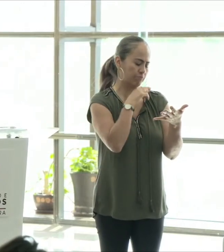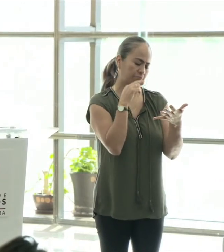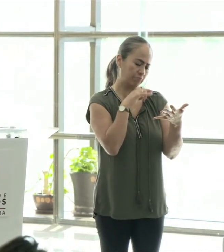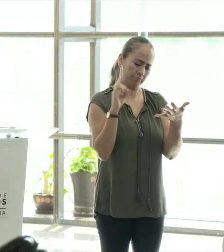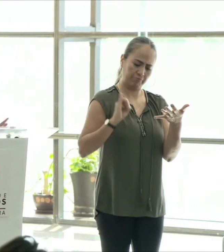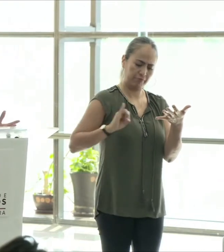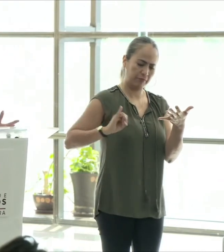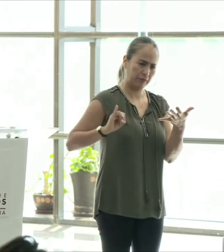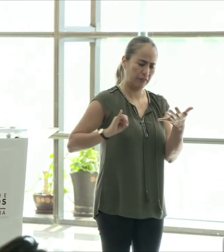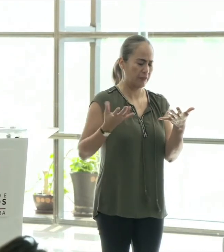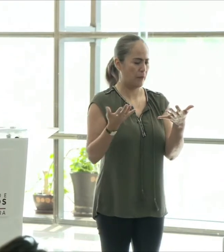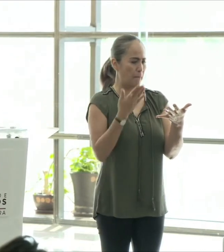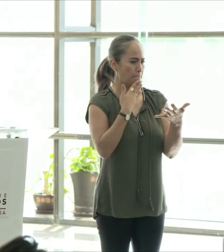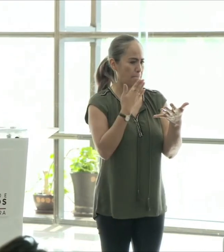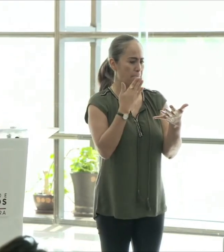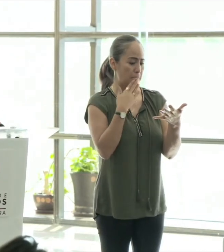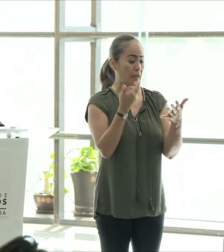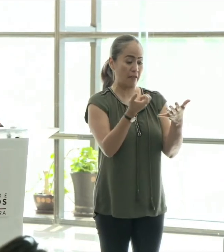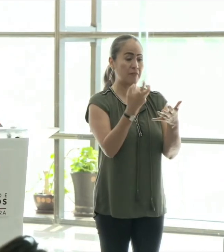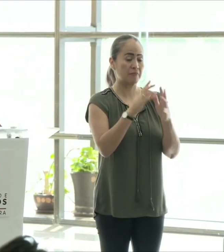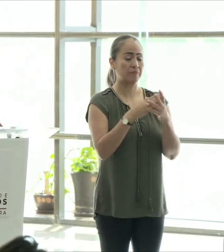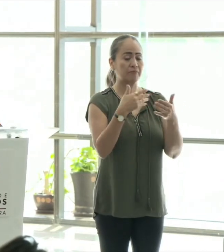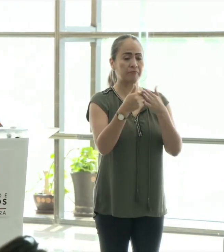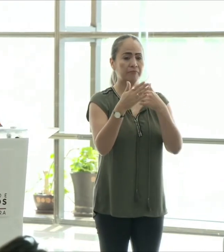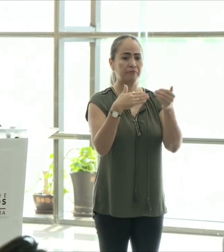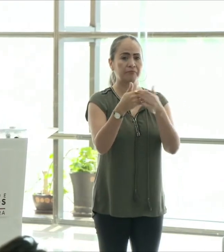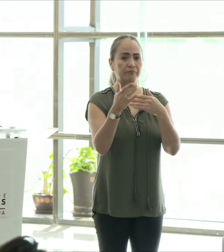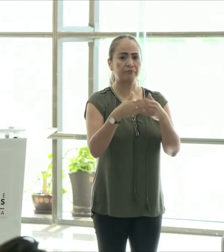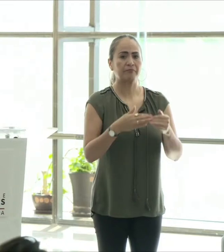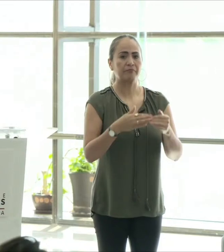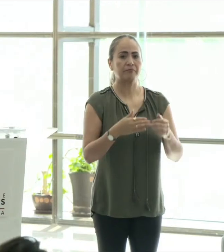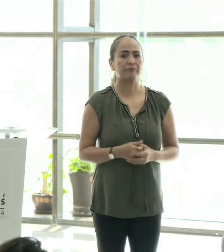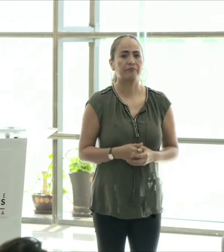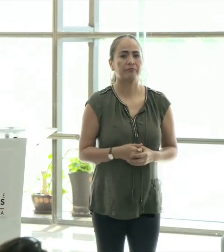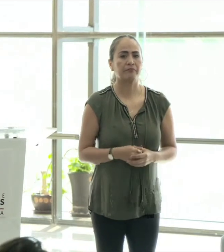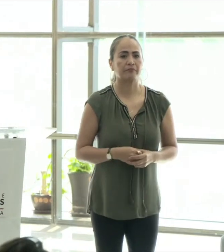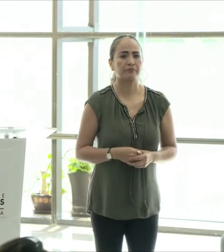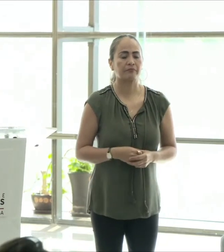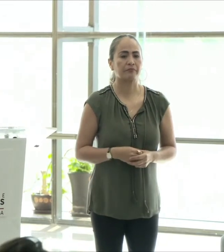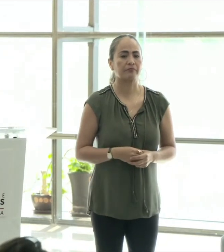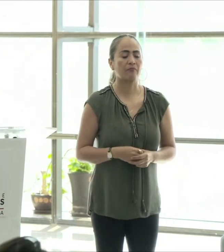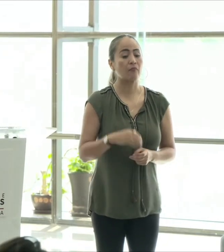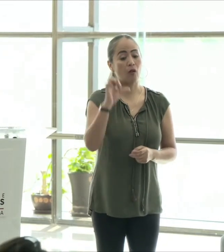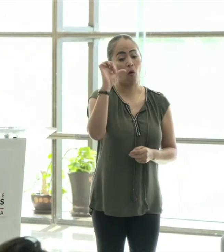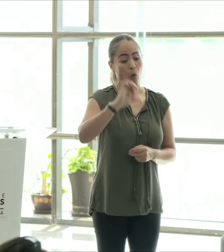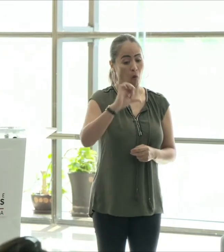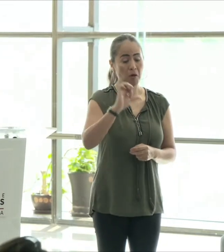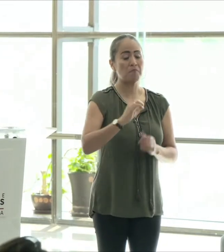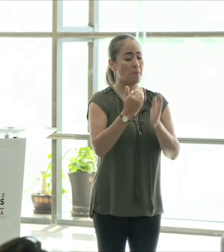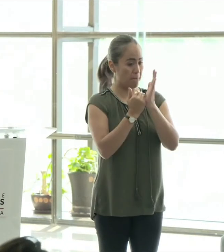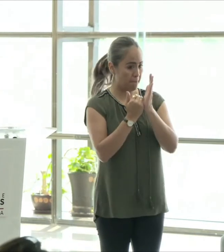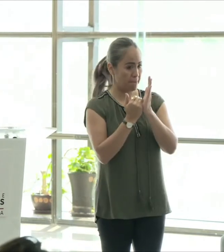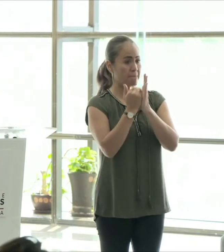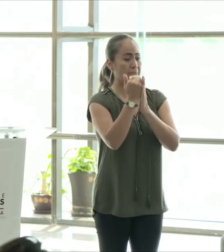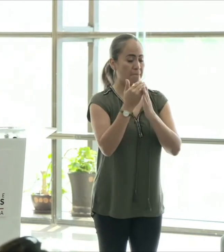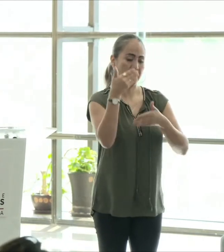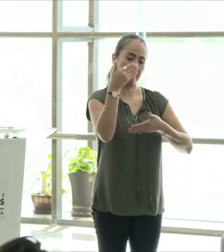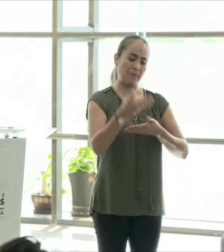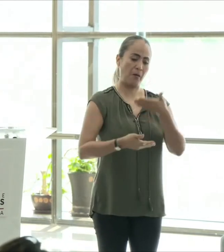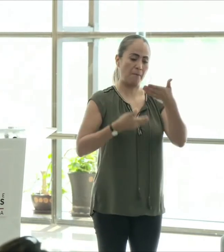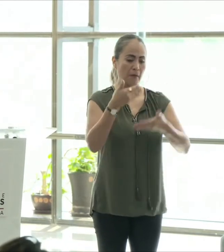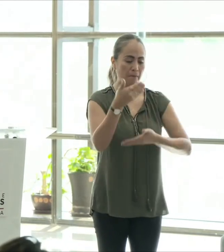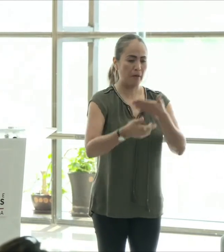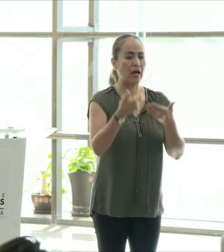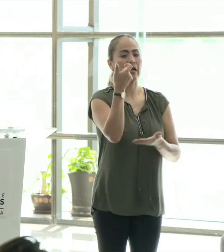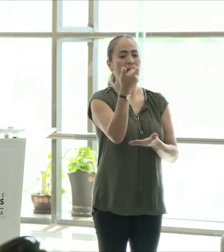pues bueno es muy actual y pues hoy avanzamos en ese sentido en el sentido de un crecimiento